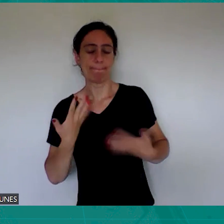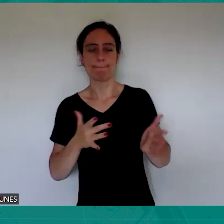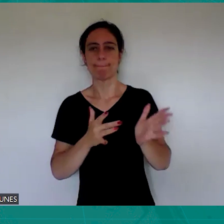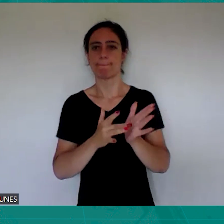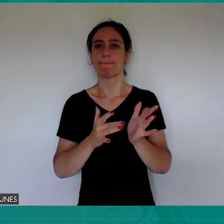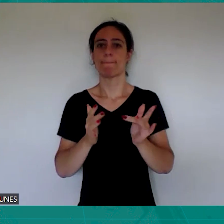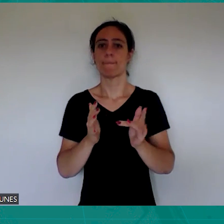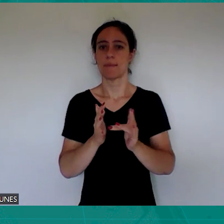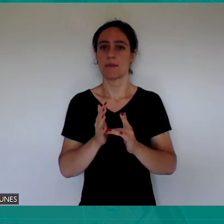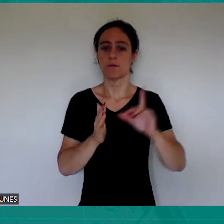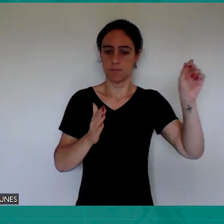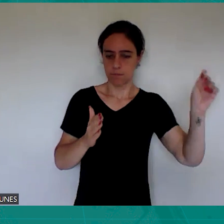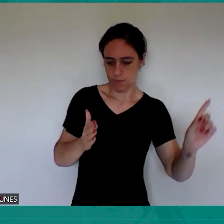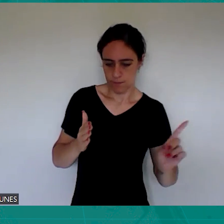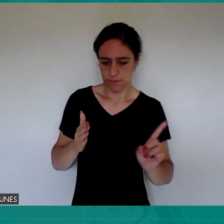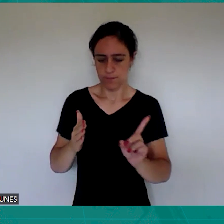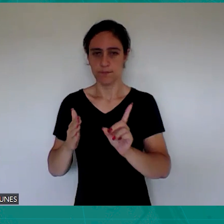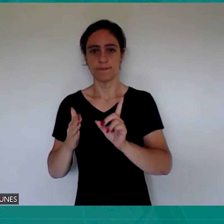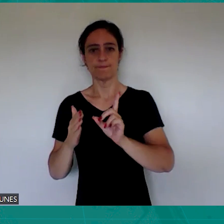veio